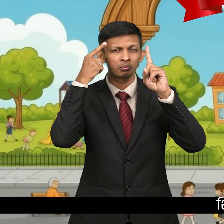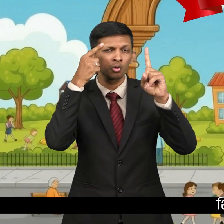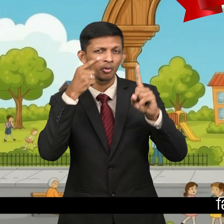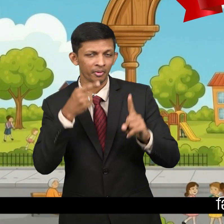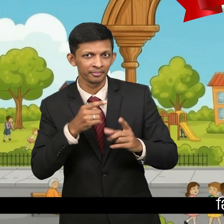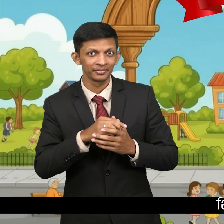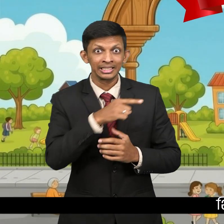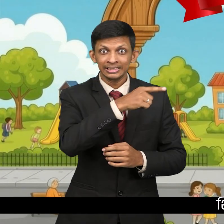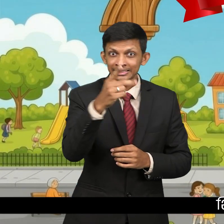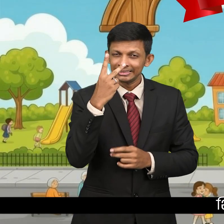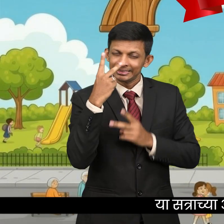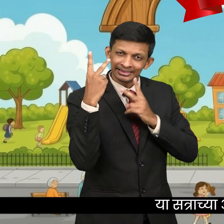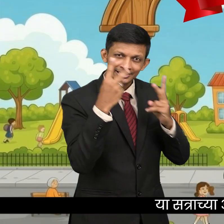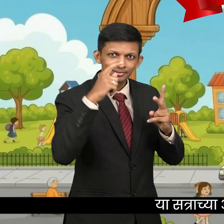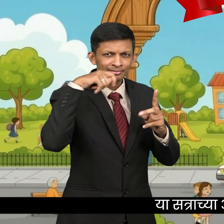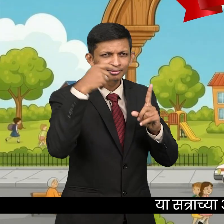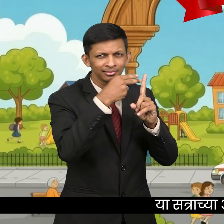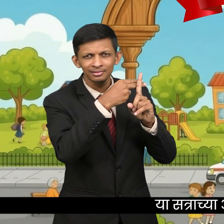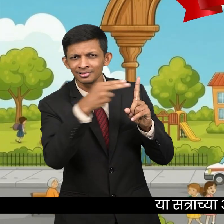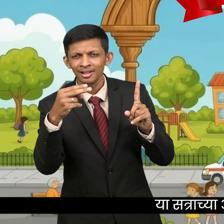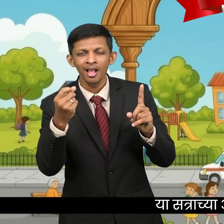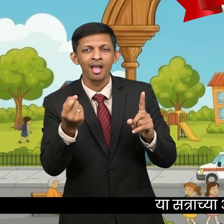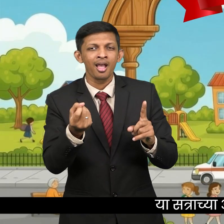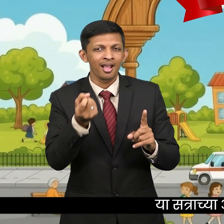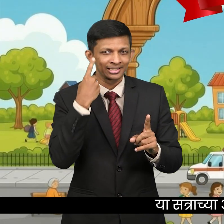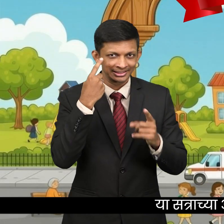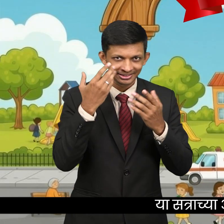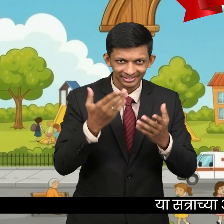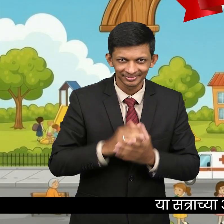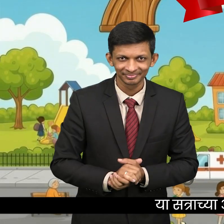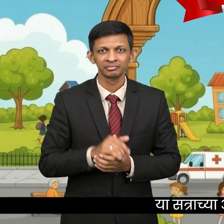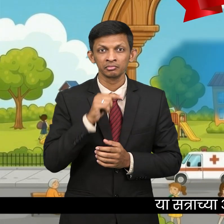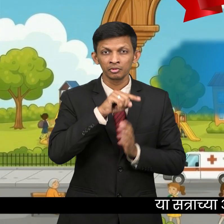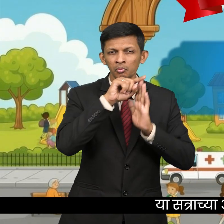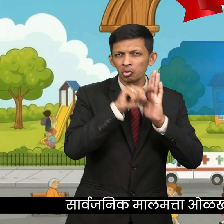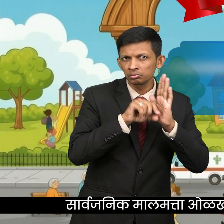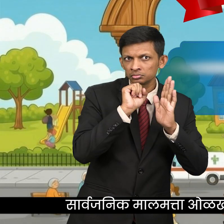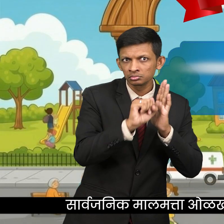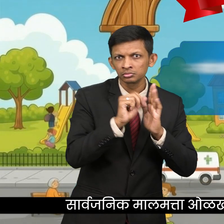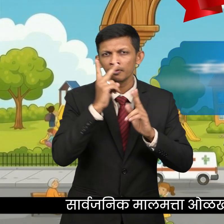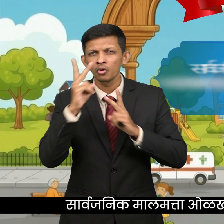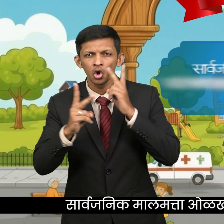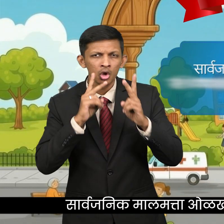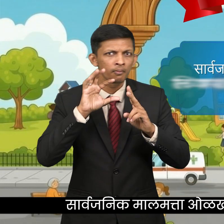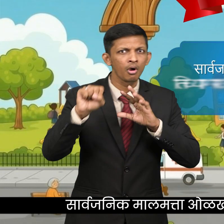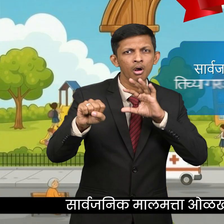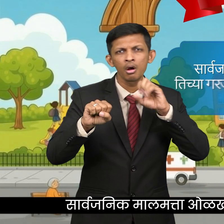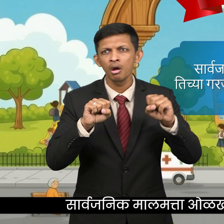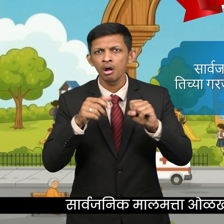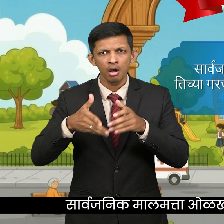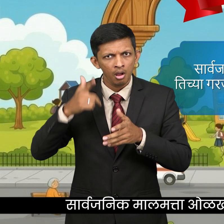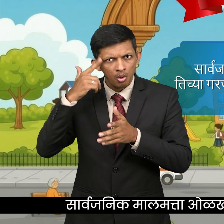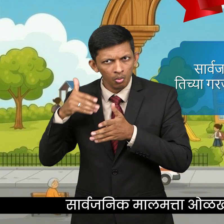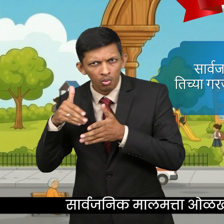शिकवण्याचे उद्दिष्ट. या सत्राच्या अखेरीस तुम्ही हे करू शकाल. सार्वजनिक मालमत्ता